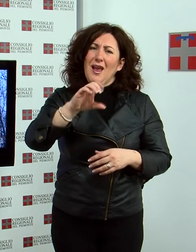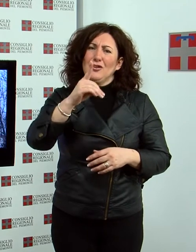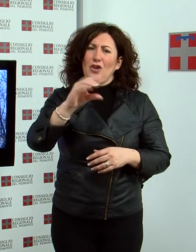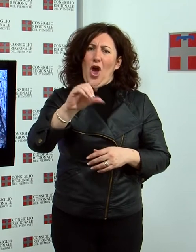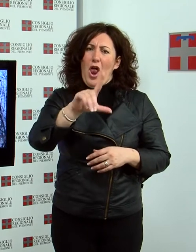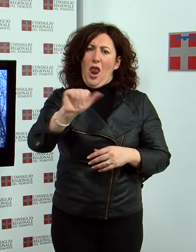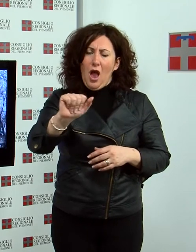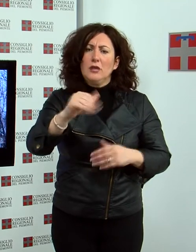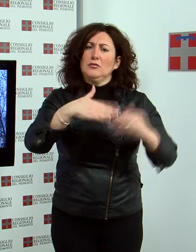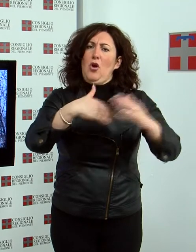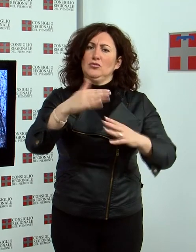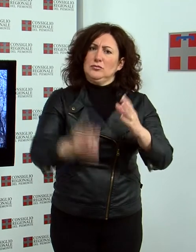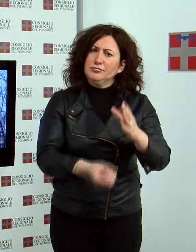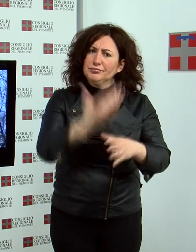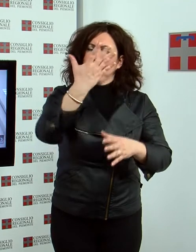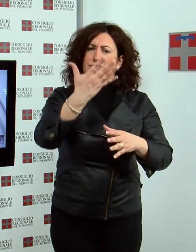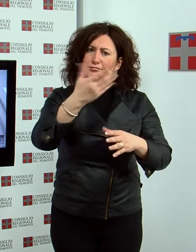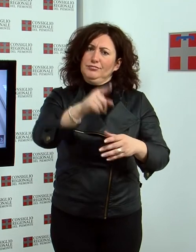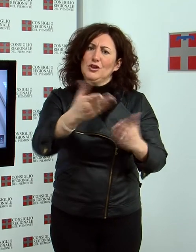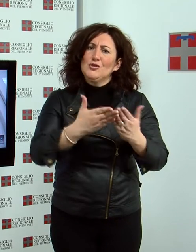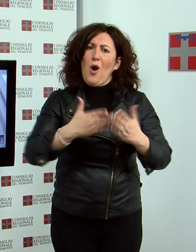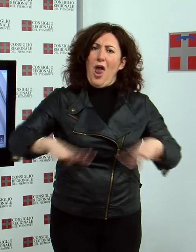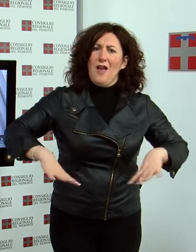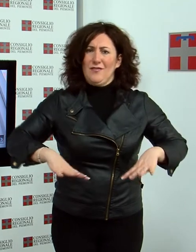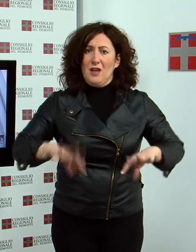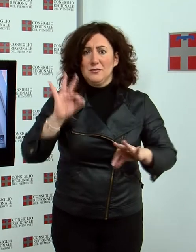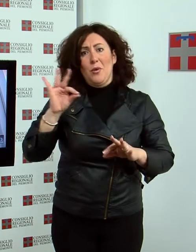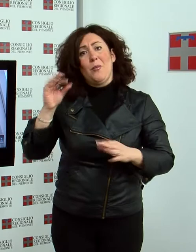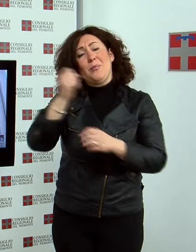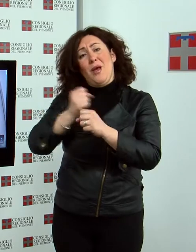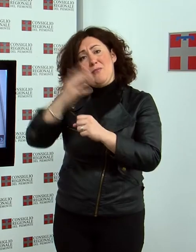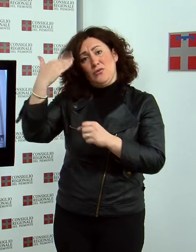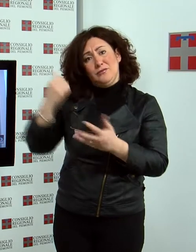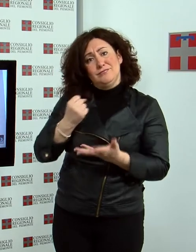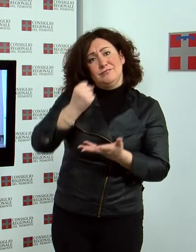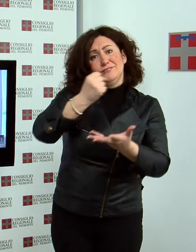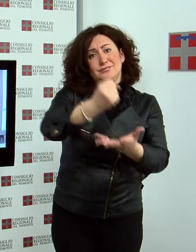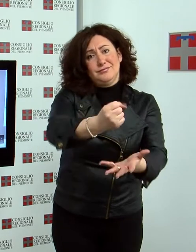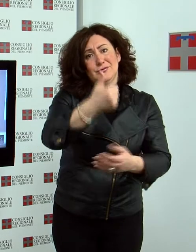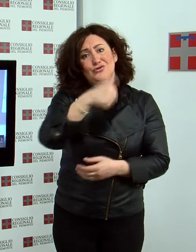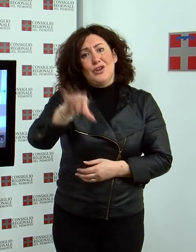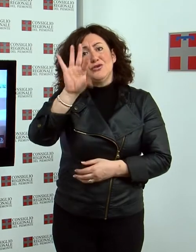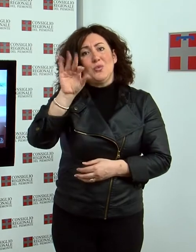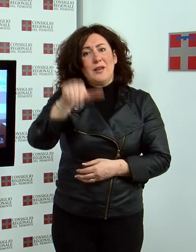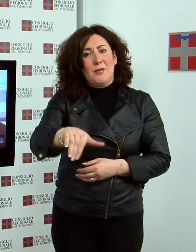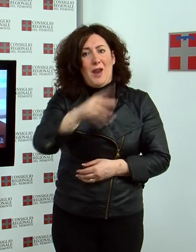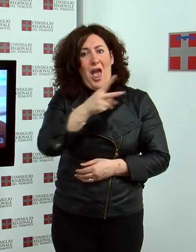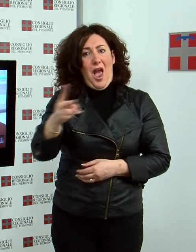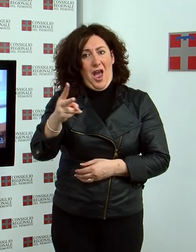privati e istituzioni anche il piemonte ha contribuito a realizzare il progetto con un finanziamento di 150mila euro grazie alle